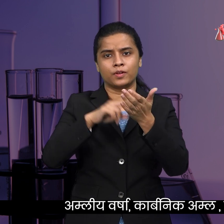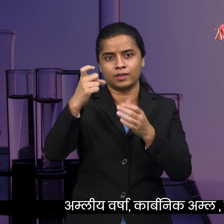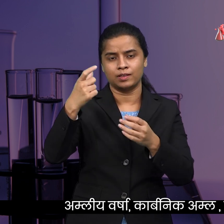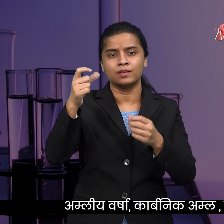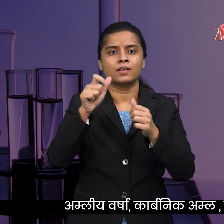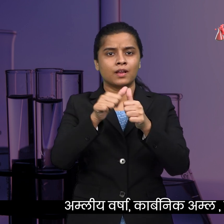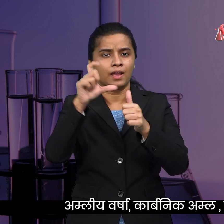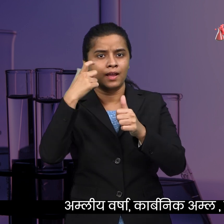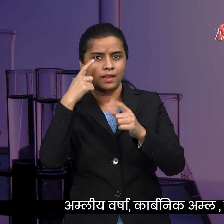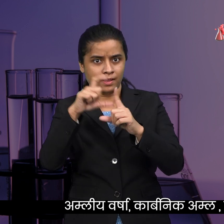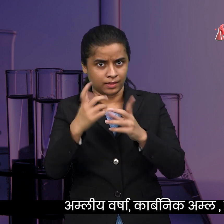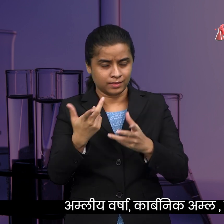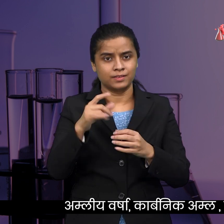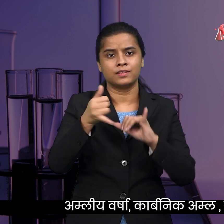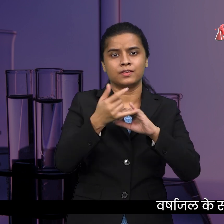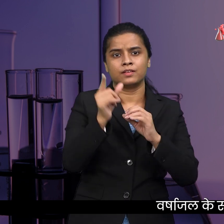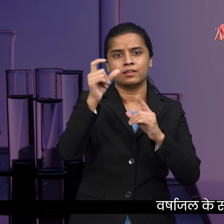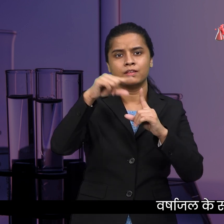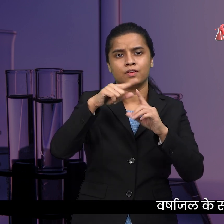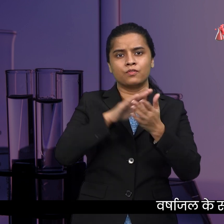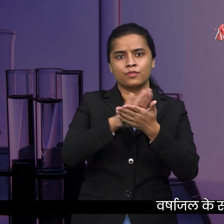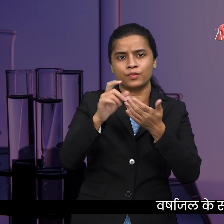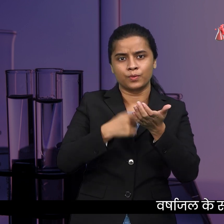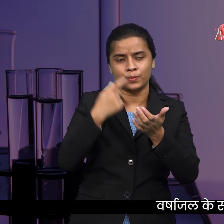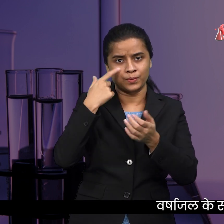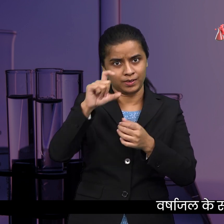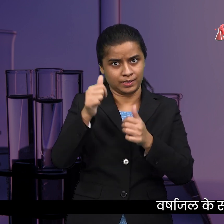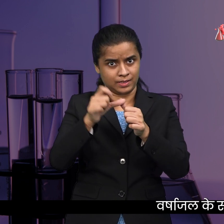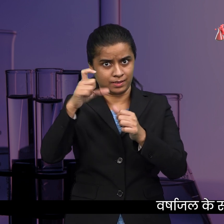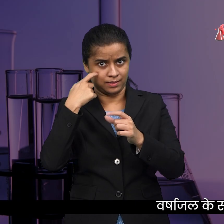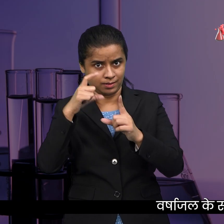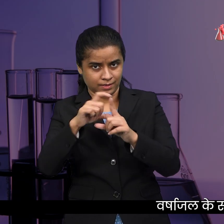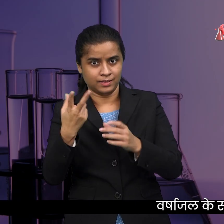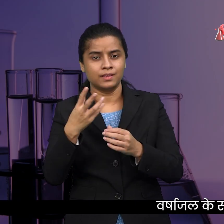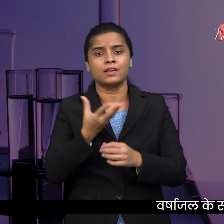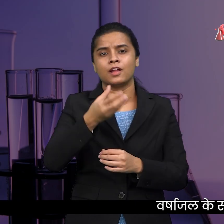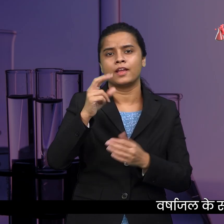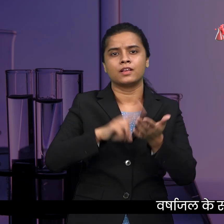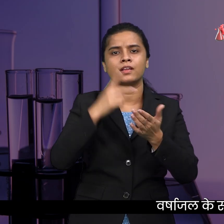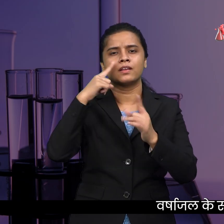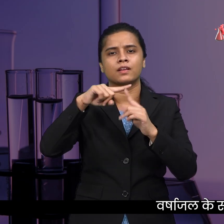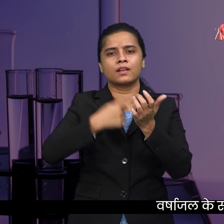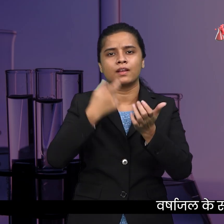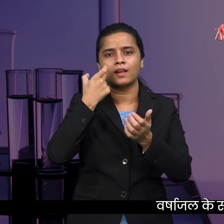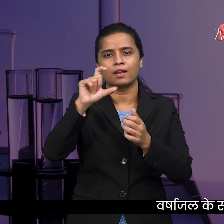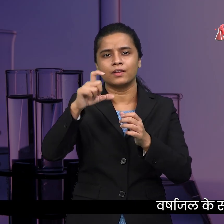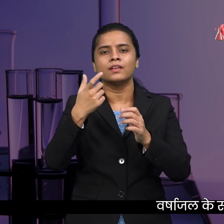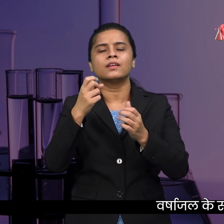और नाइट्रिक अम्ल के वर्षाजल के साथ संयोजन से होती है।